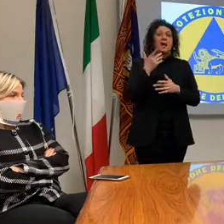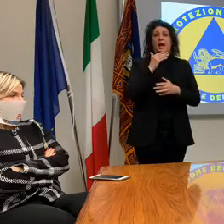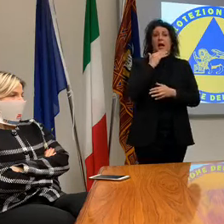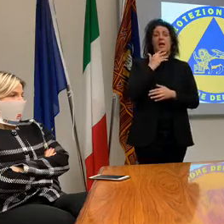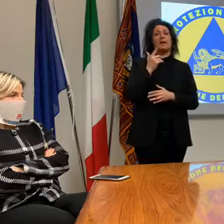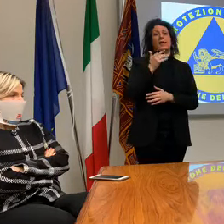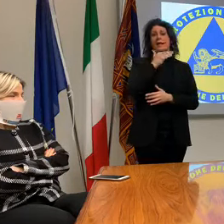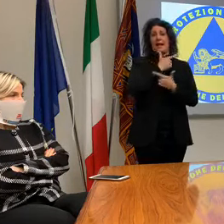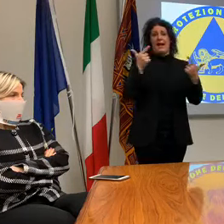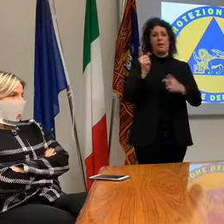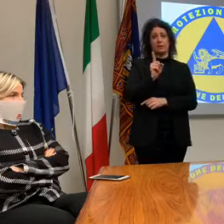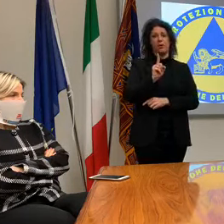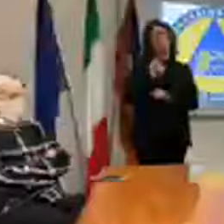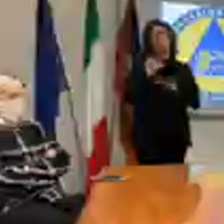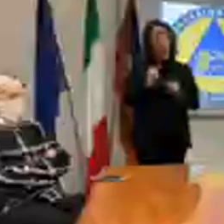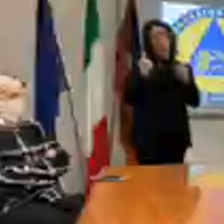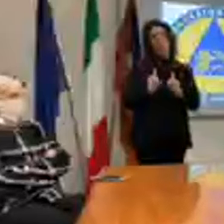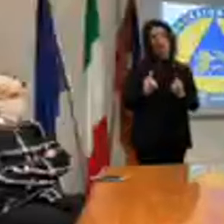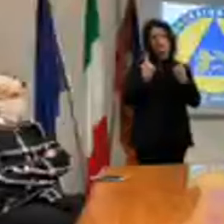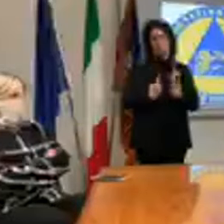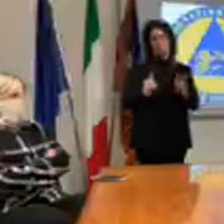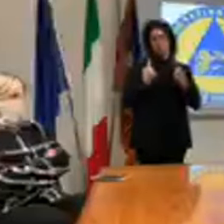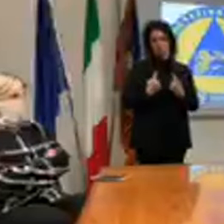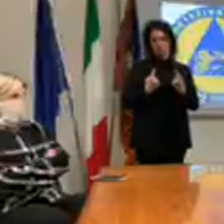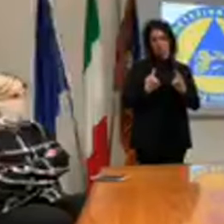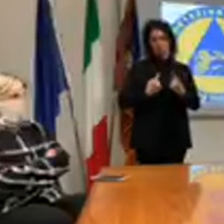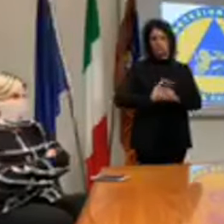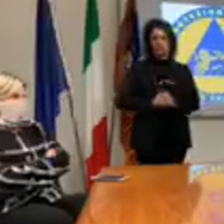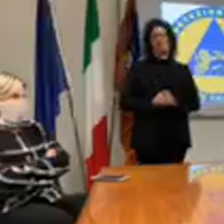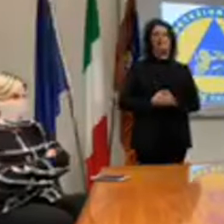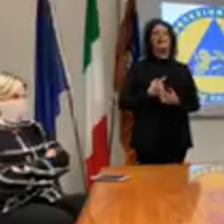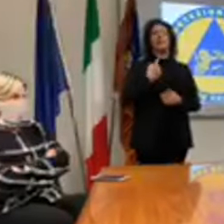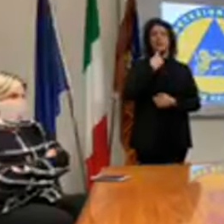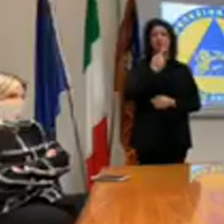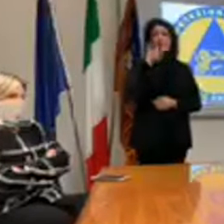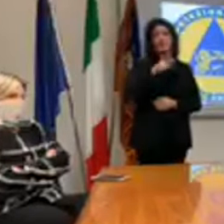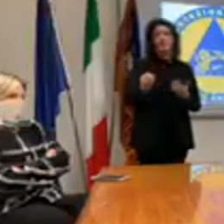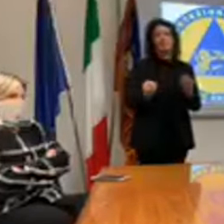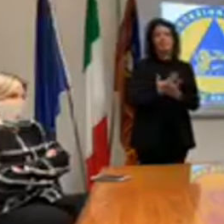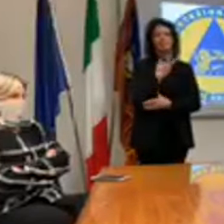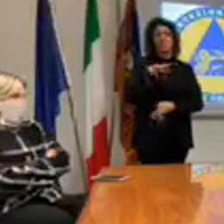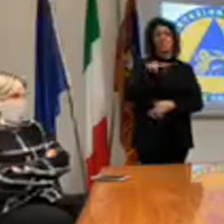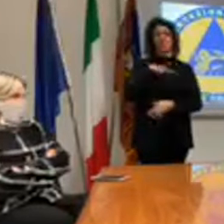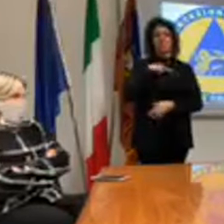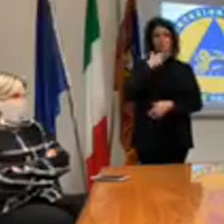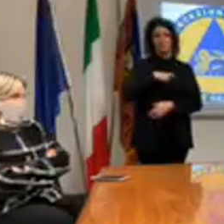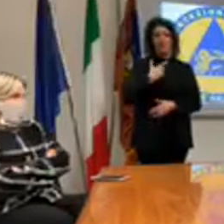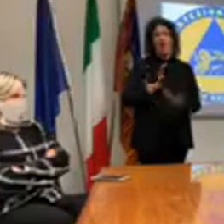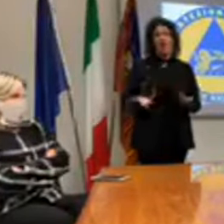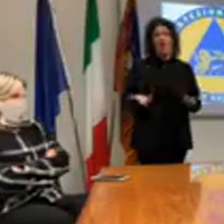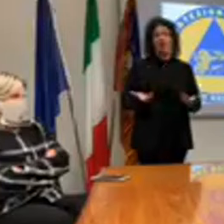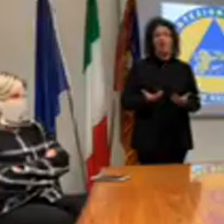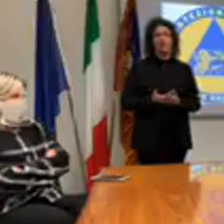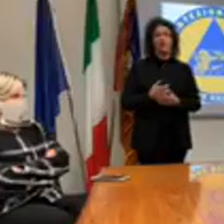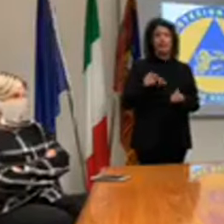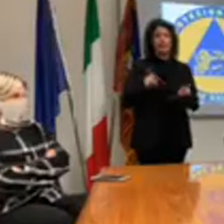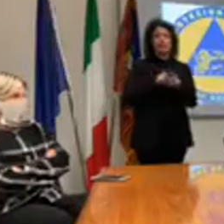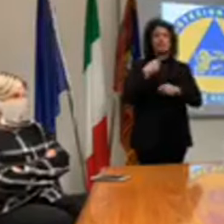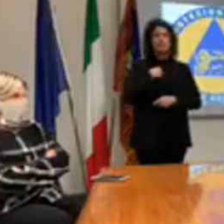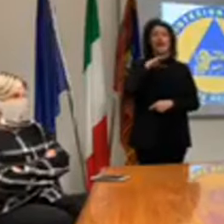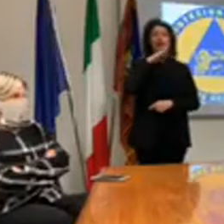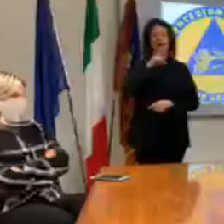ora per fare l'intervento chirurgico, ve lo dico per caso personale, chiaro? Quindi anch'io ho rimandato, anche col mio cane, tanto